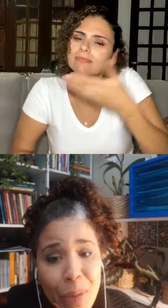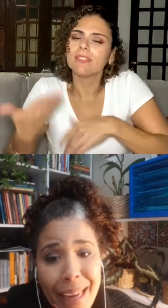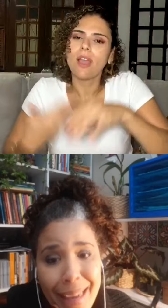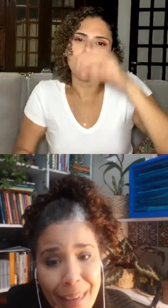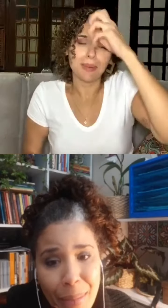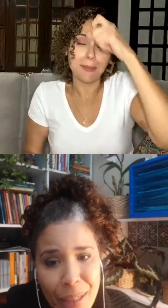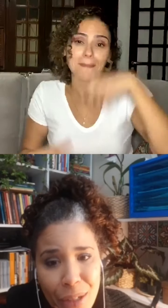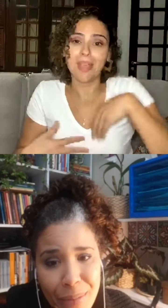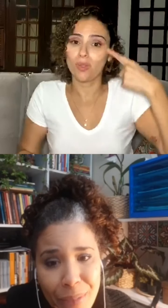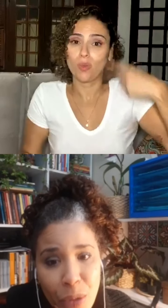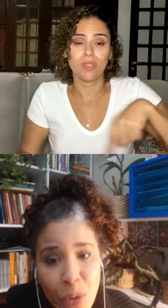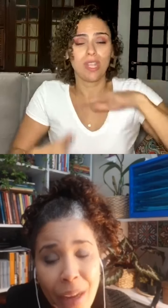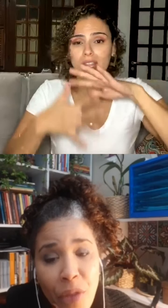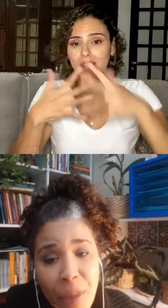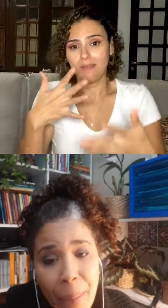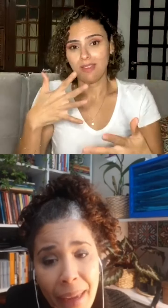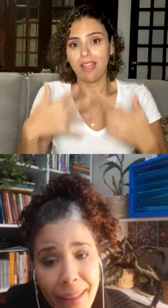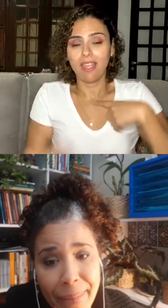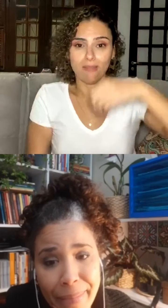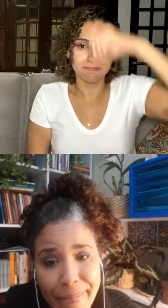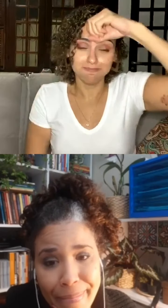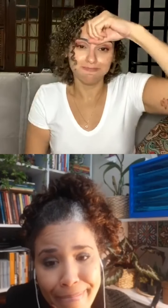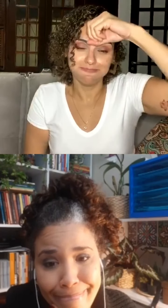sei Libras, eu sou analfabeta.